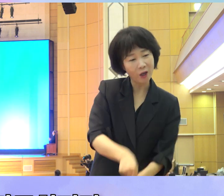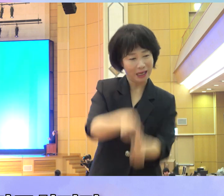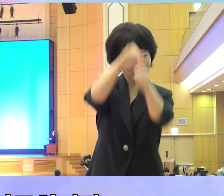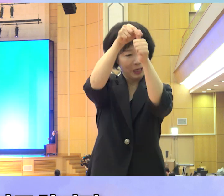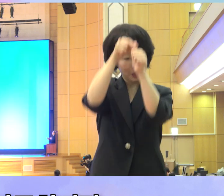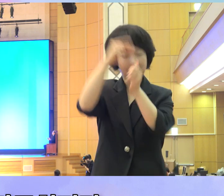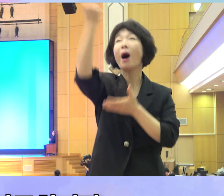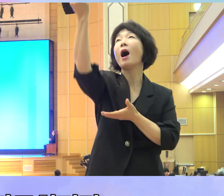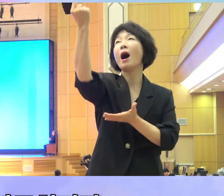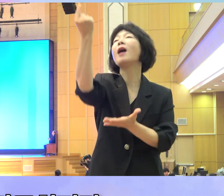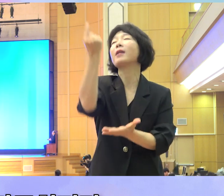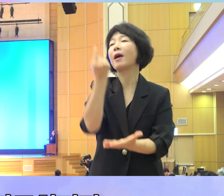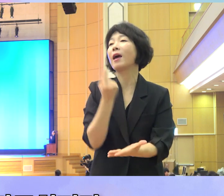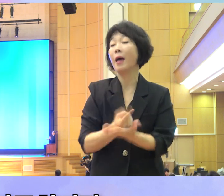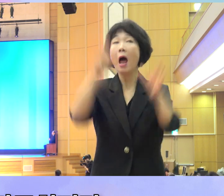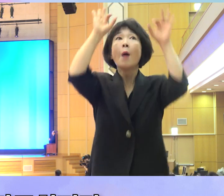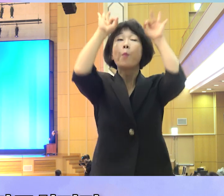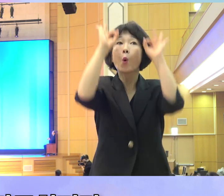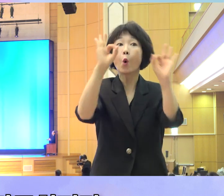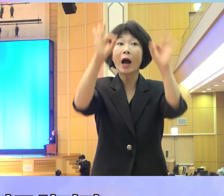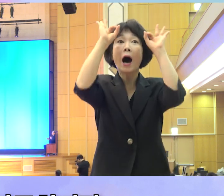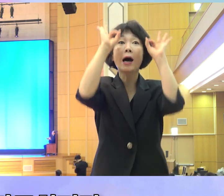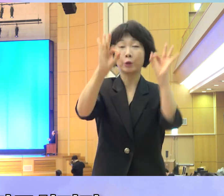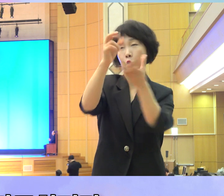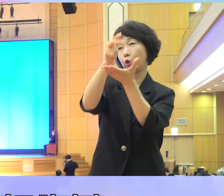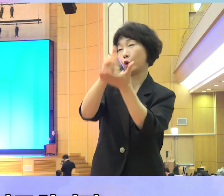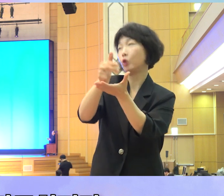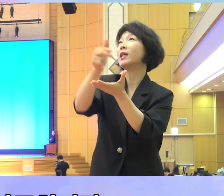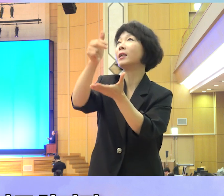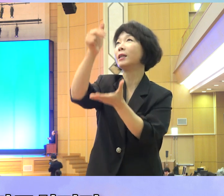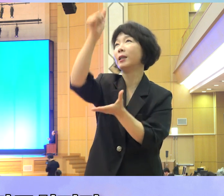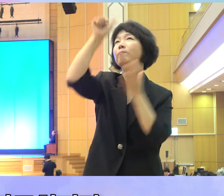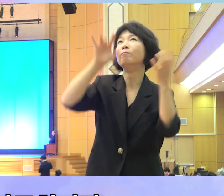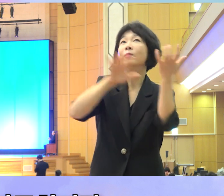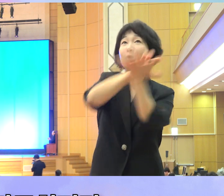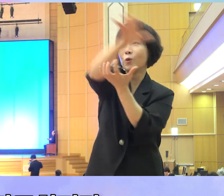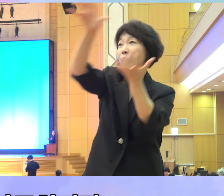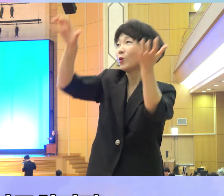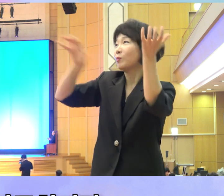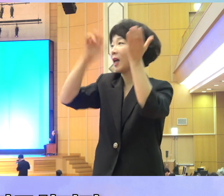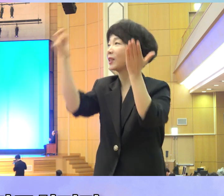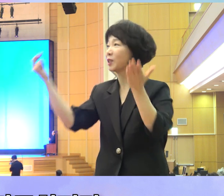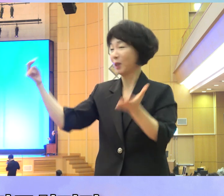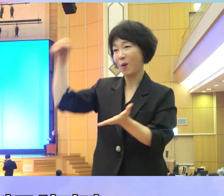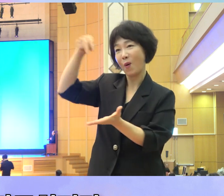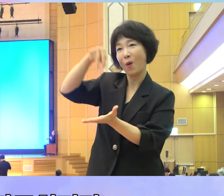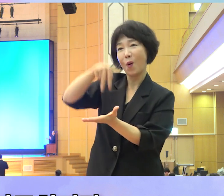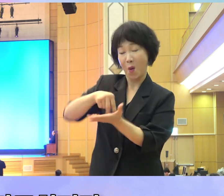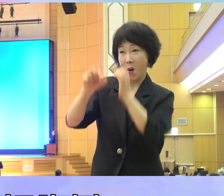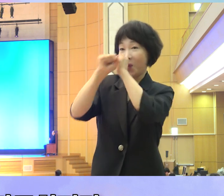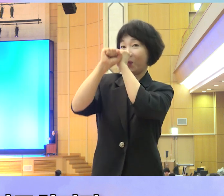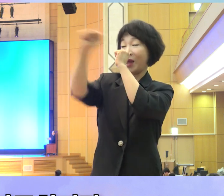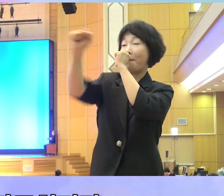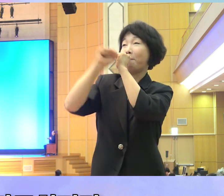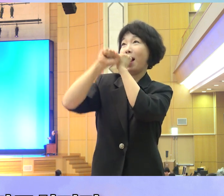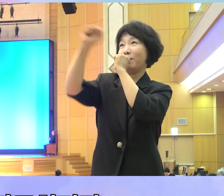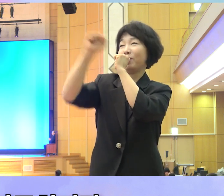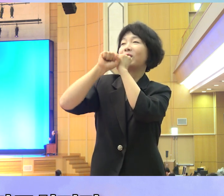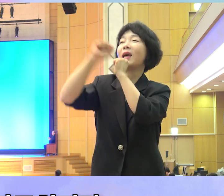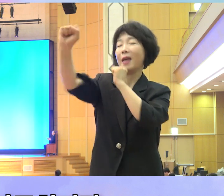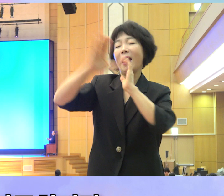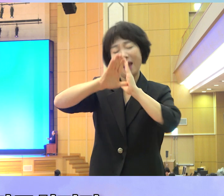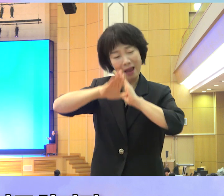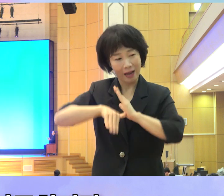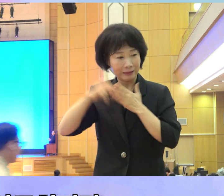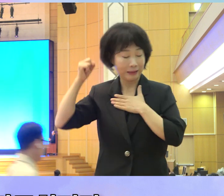마지막으로 찬양합니다. 보라 주님, 보라 주님, 구름 타시고